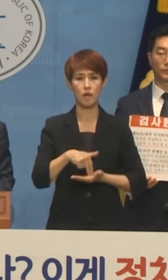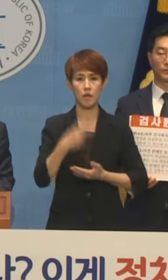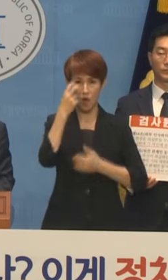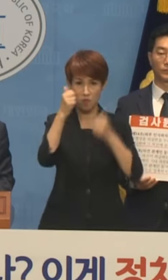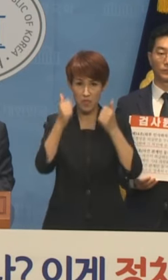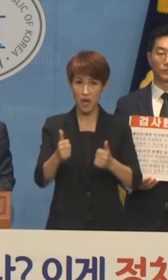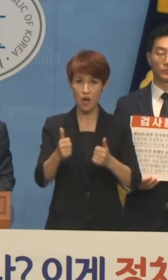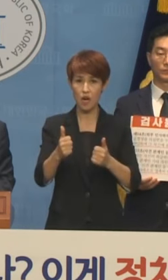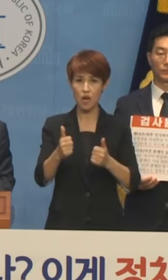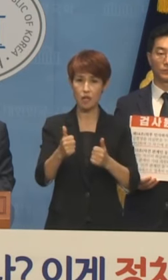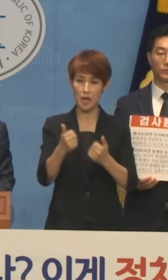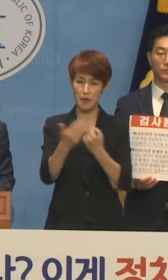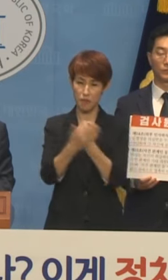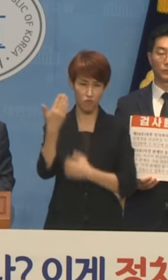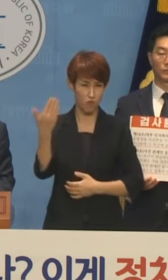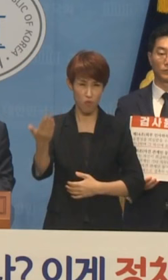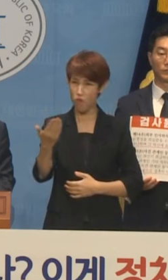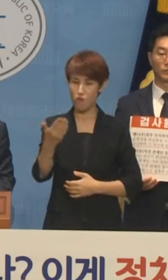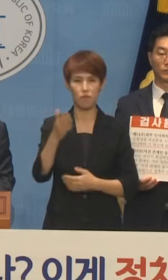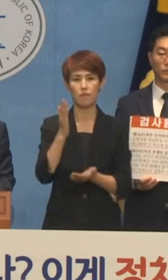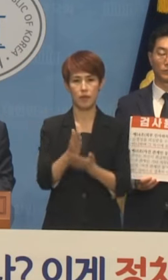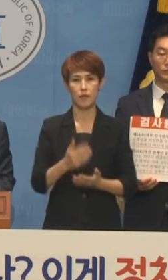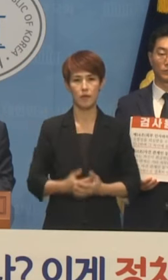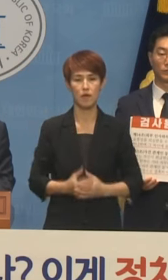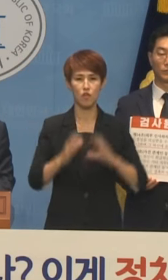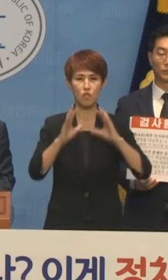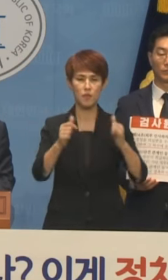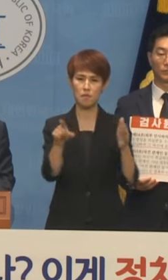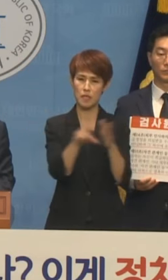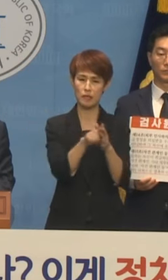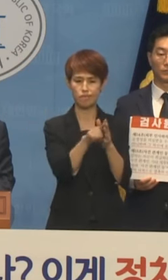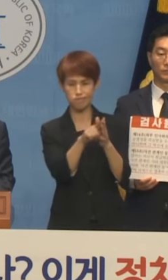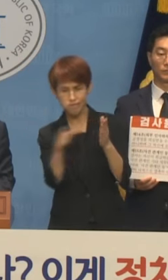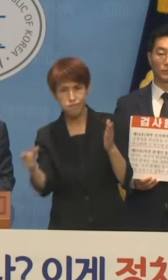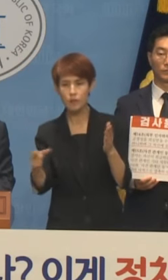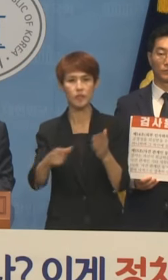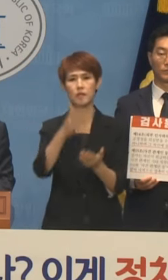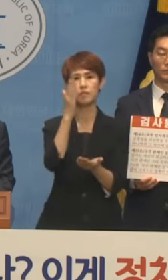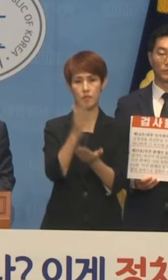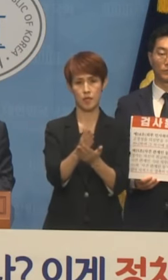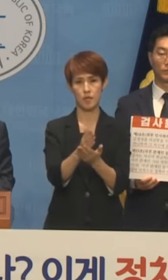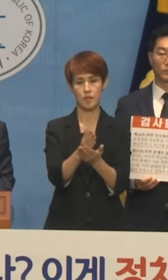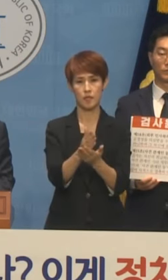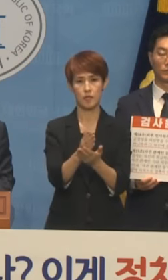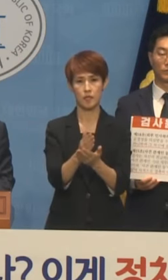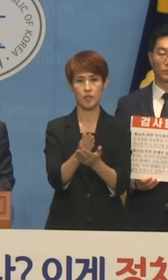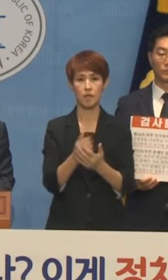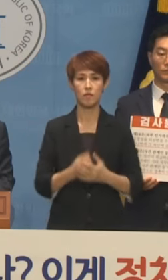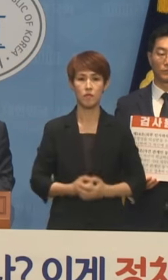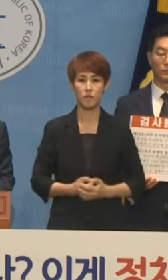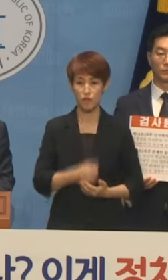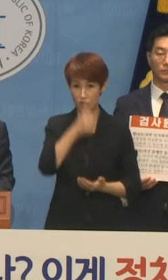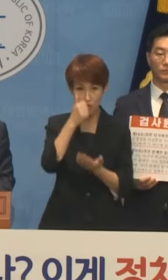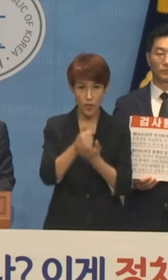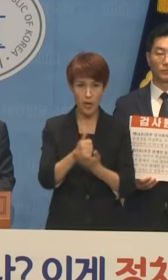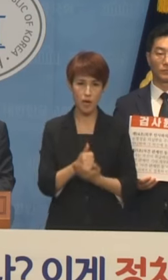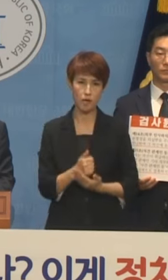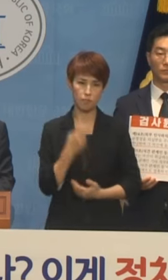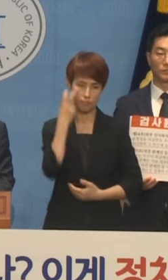달리 적용되어 형사사법 시스템에 대한 국민의 신뢰를 더욱 붕괴시킨 일이 없도록 피고발인들의 혐의에 대해